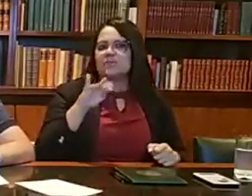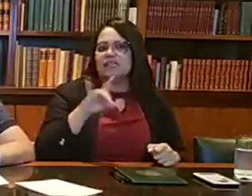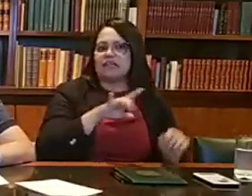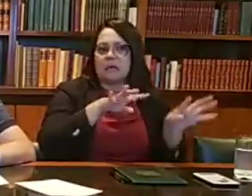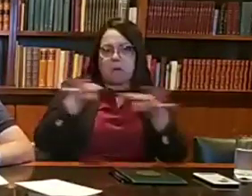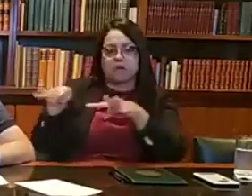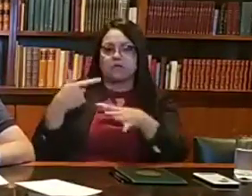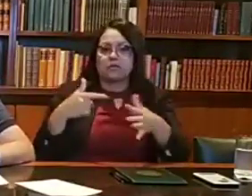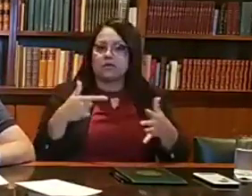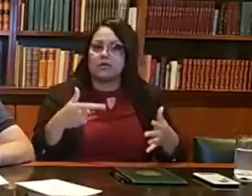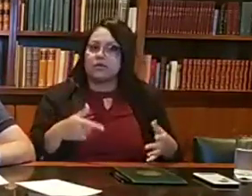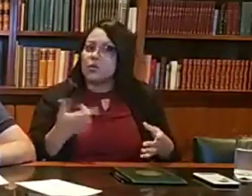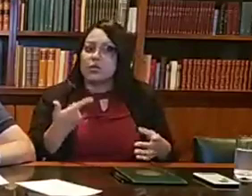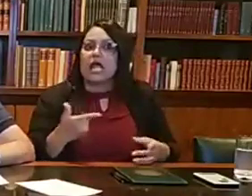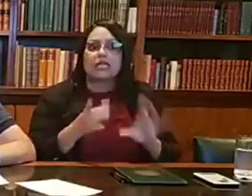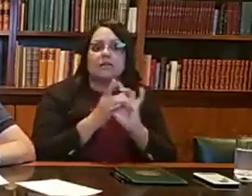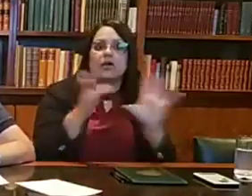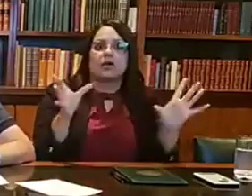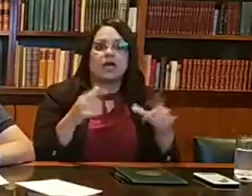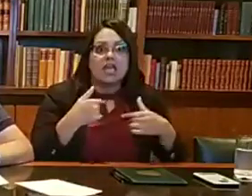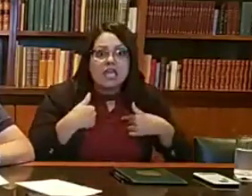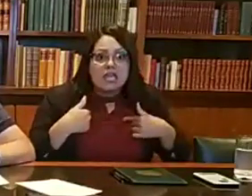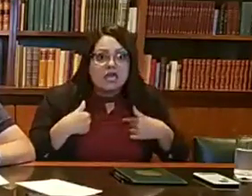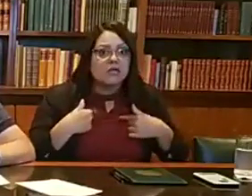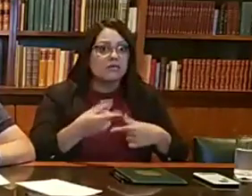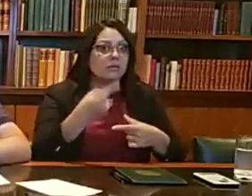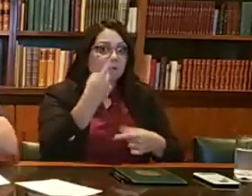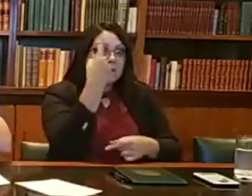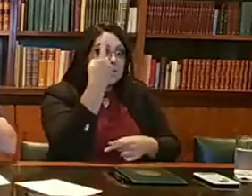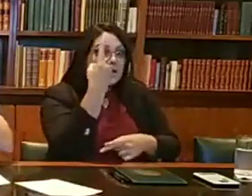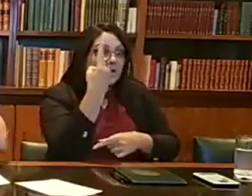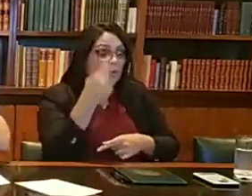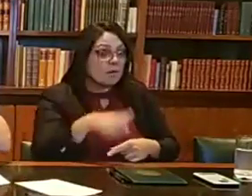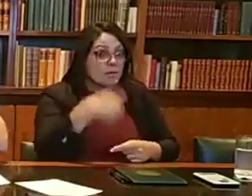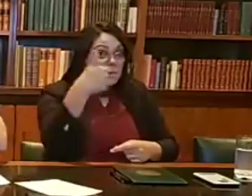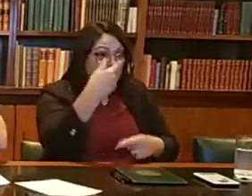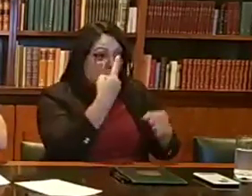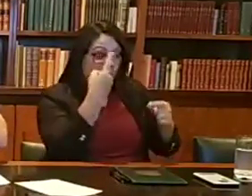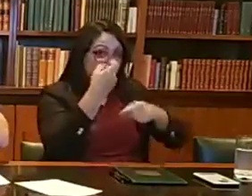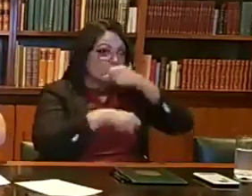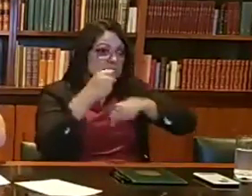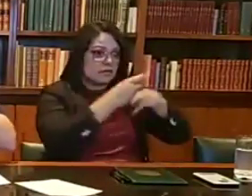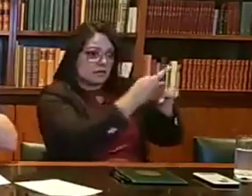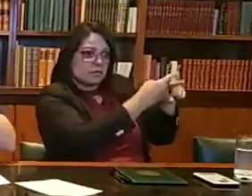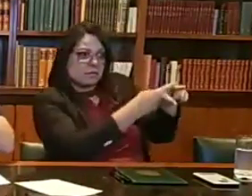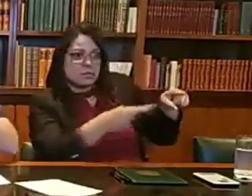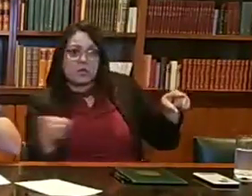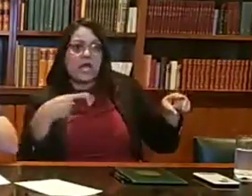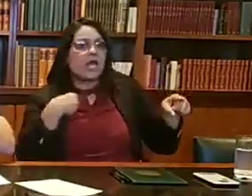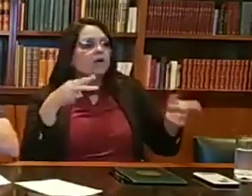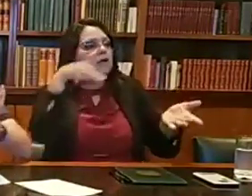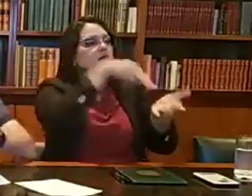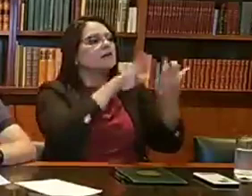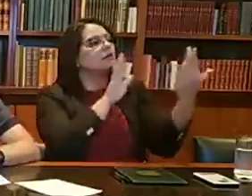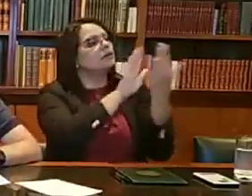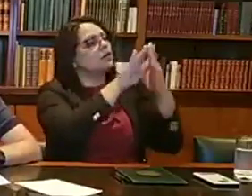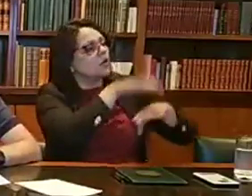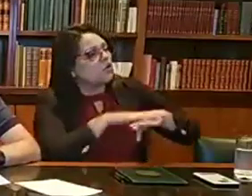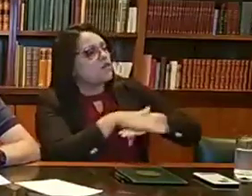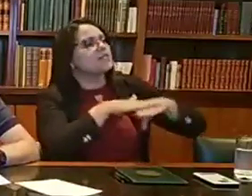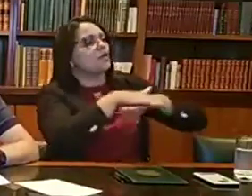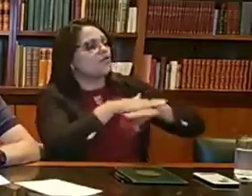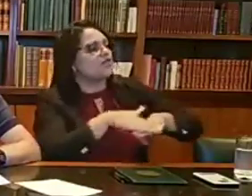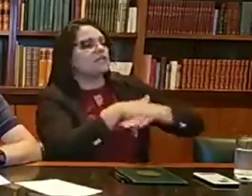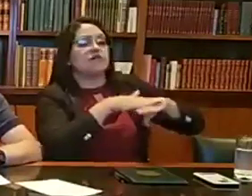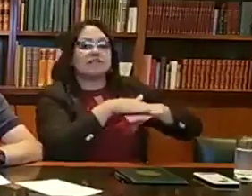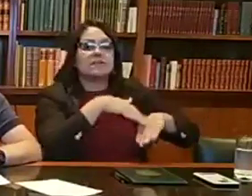democrático. Tá? Eu fui o que mais falou com a imprensa no primeiro ano de governo, fui o que mais falou, mais que Lula, Dilma e Temer juntos. Em um